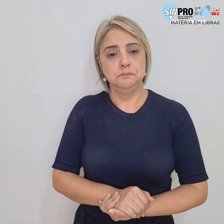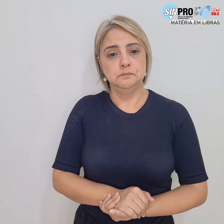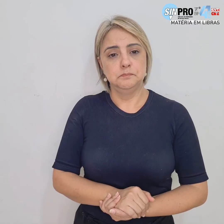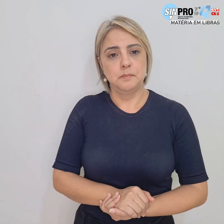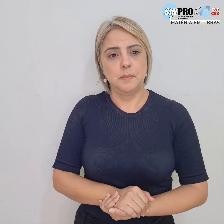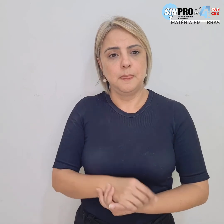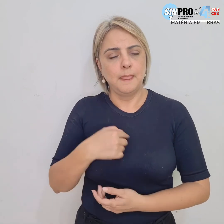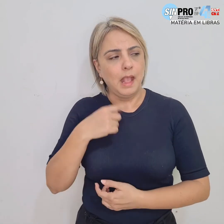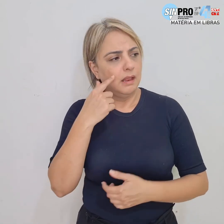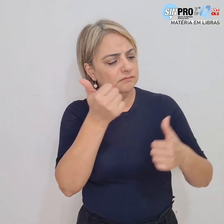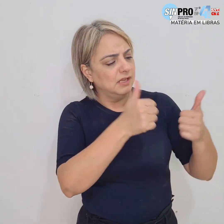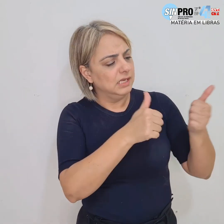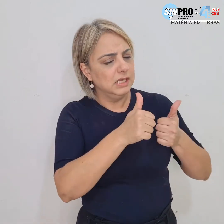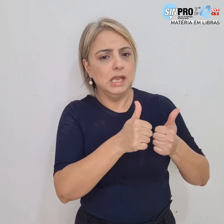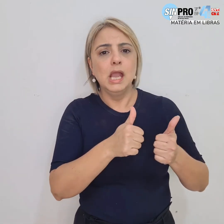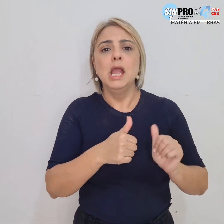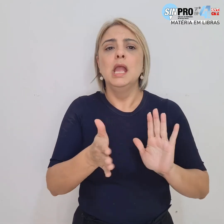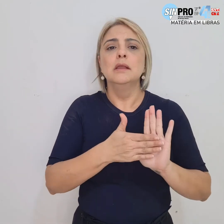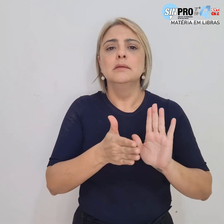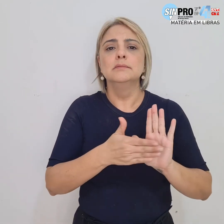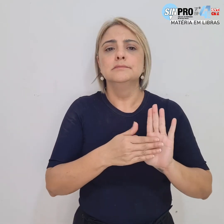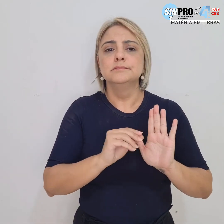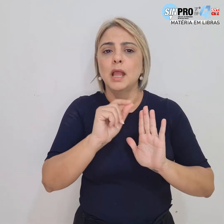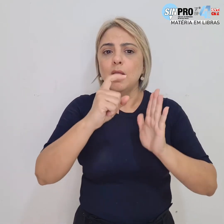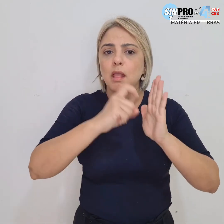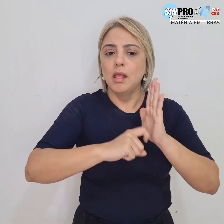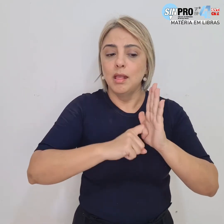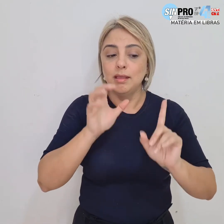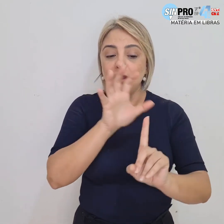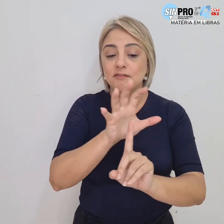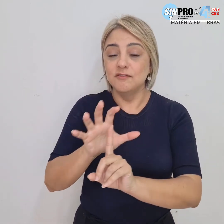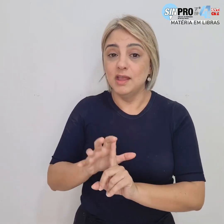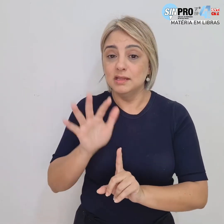avalia que as mudanças propostas na tributação que afetam as instituições de ensino